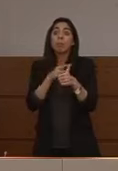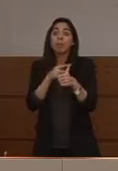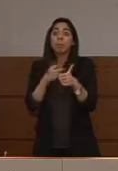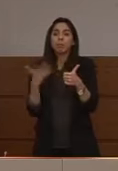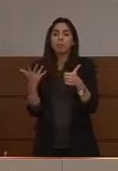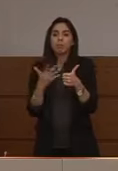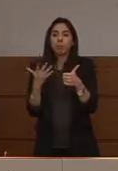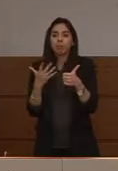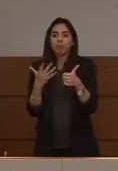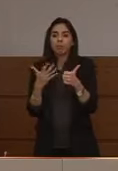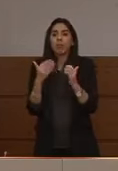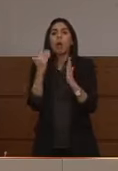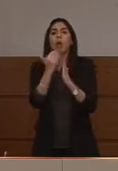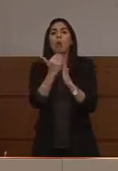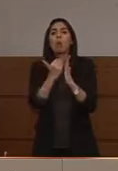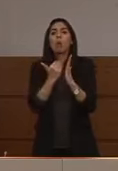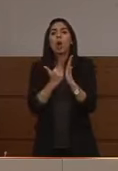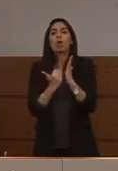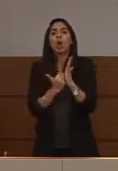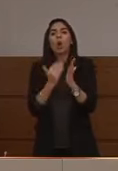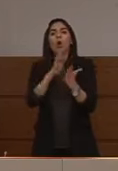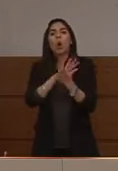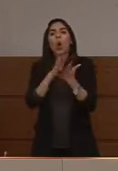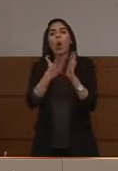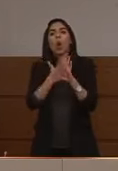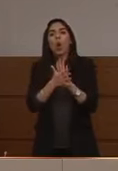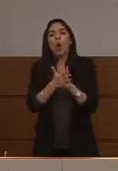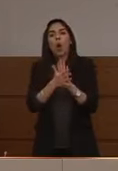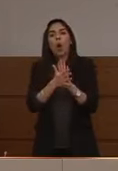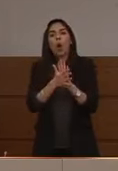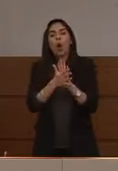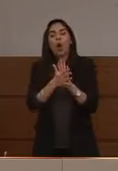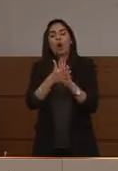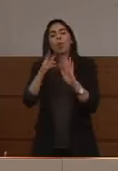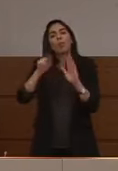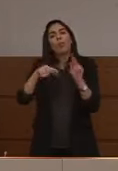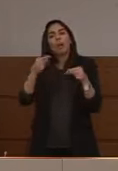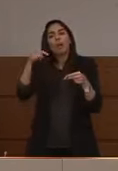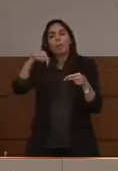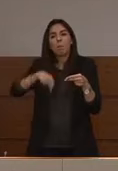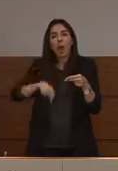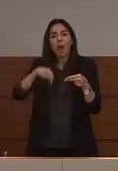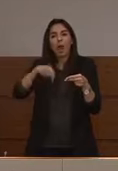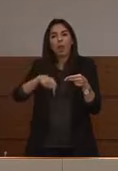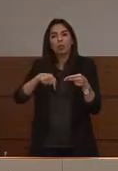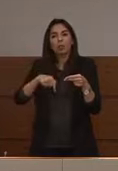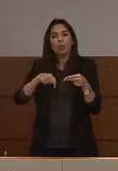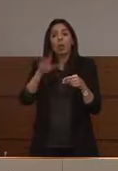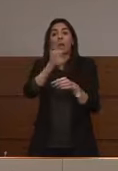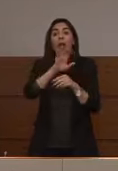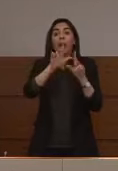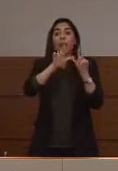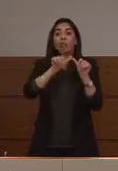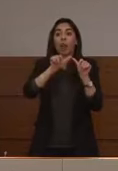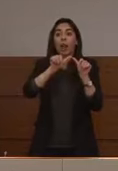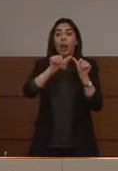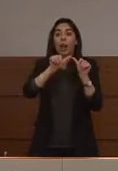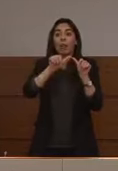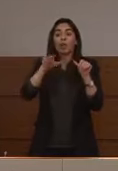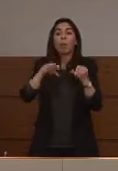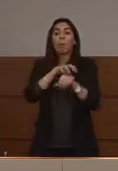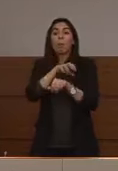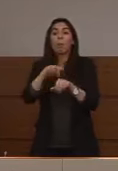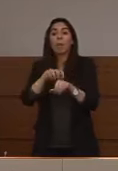protocollo d'intesa è stato firmato oggi tra regione lazio e ministero